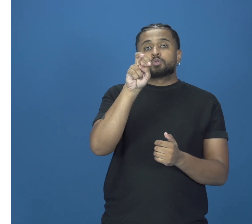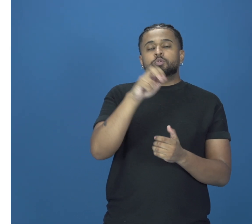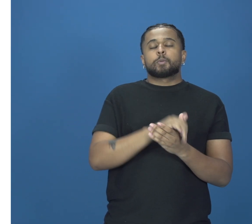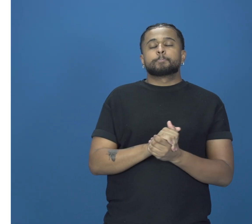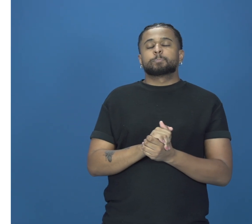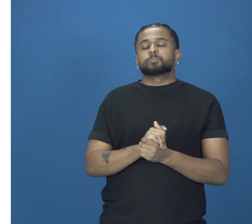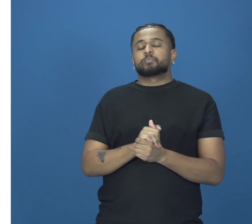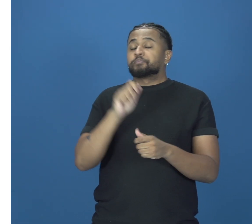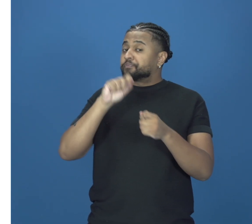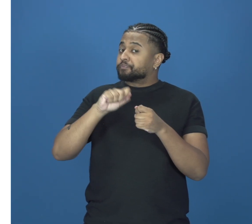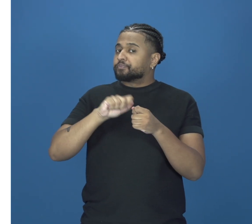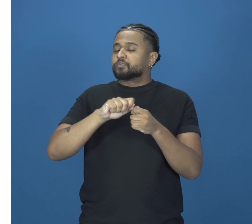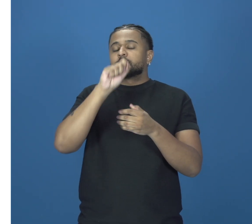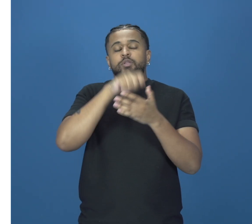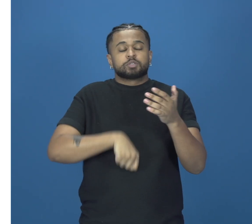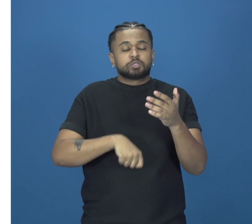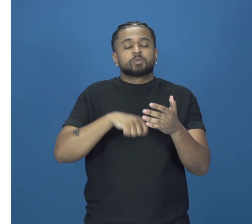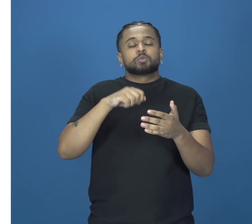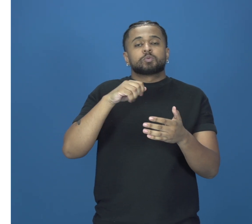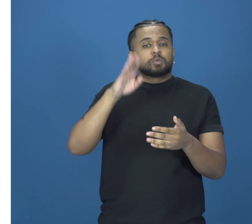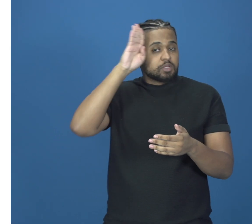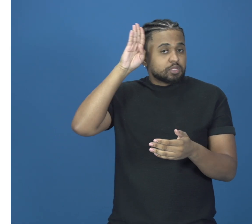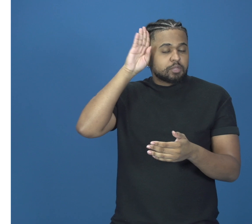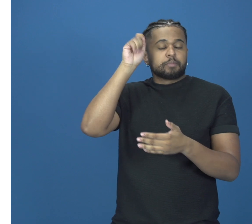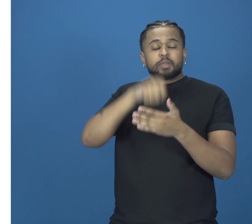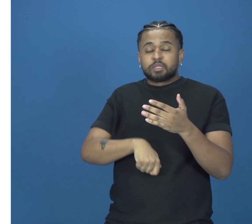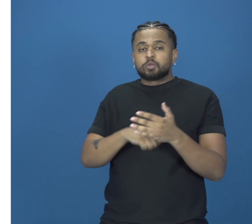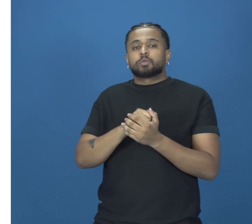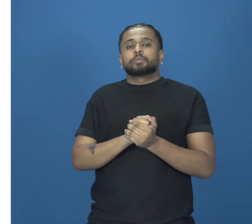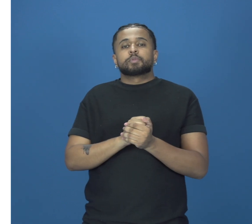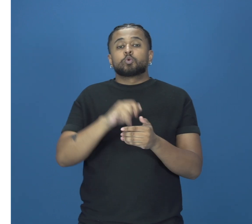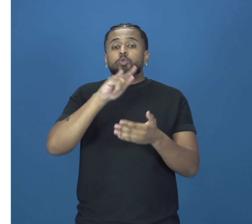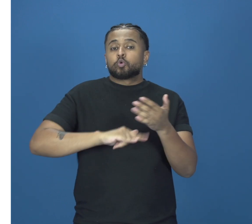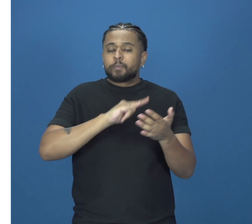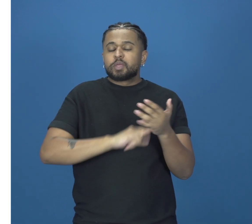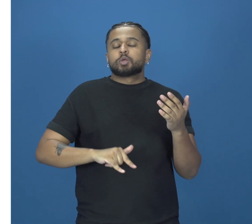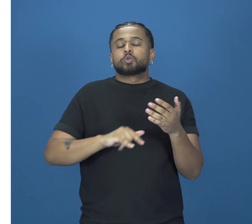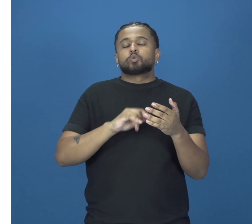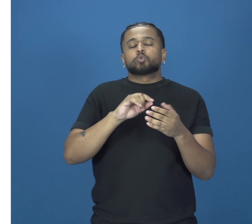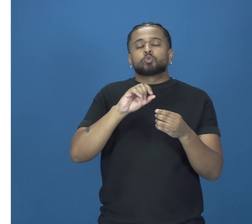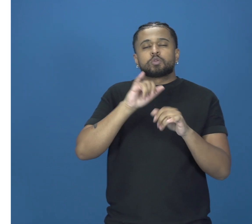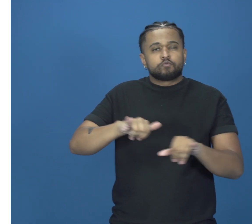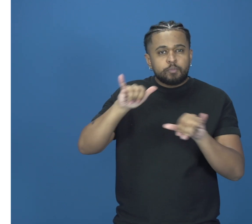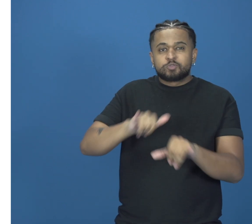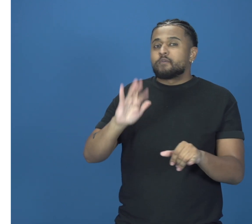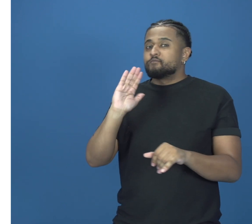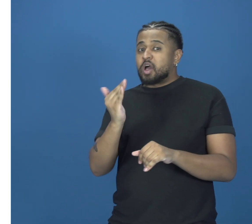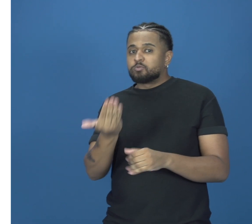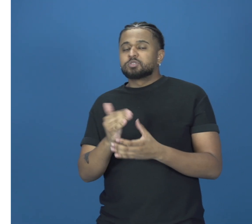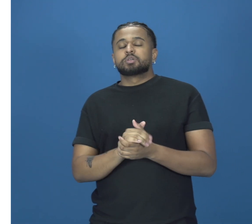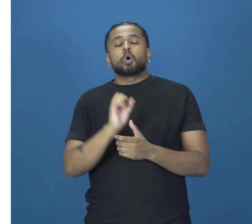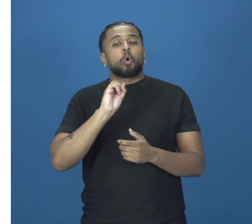10.2.5. Realizar o registro acadêmico, matrícula, usando documentos, declarações ou informações